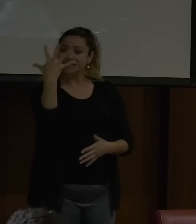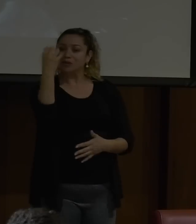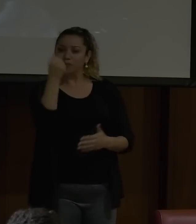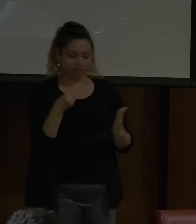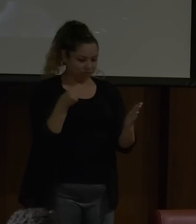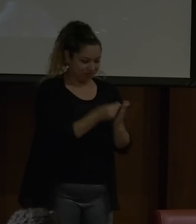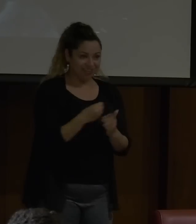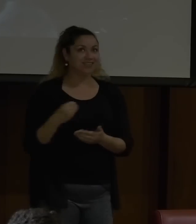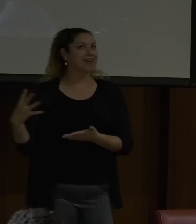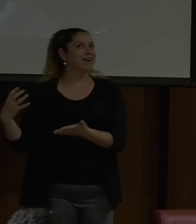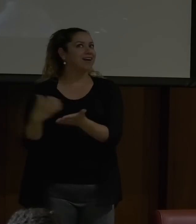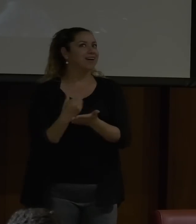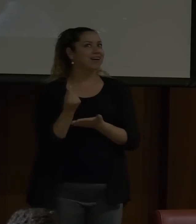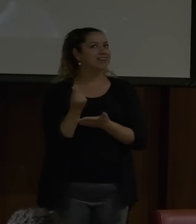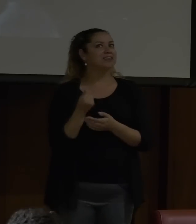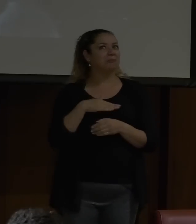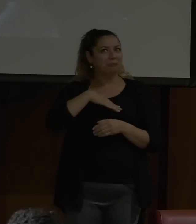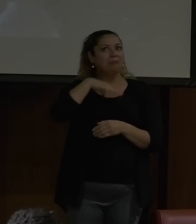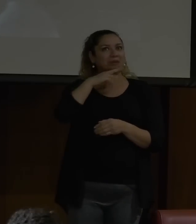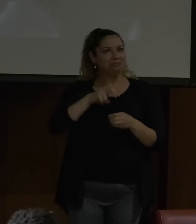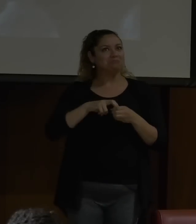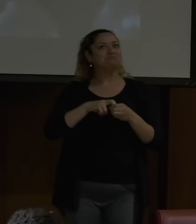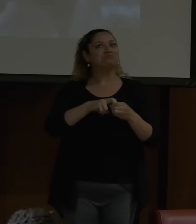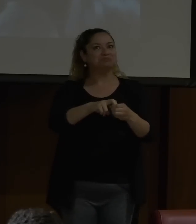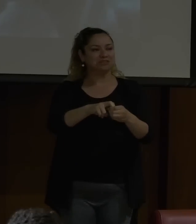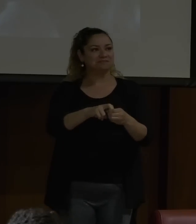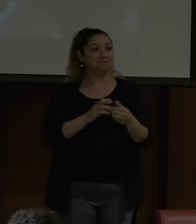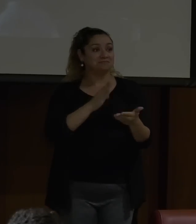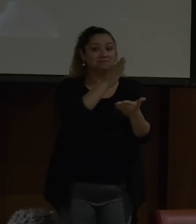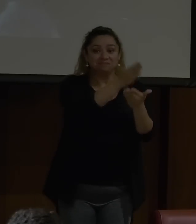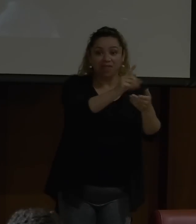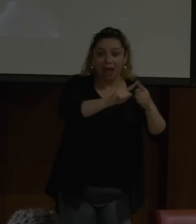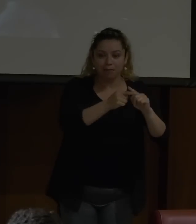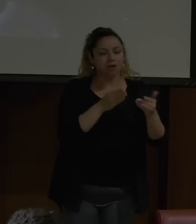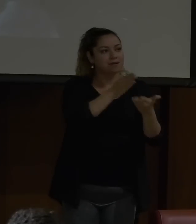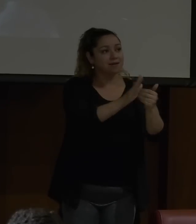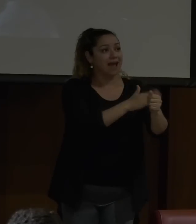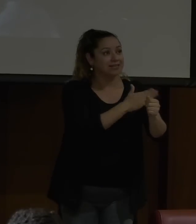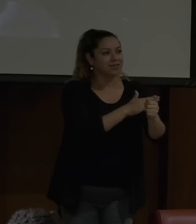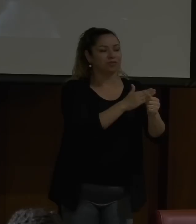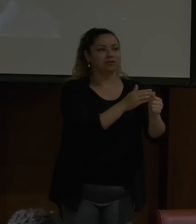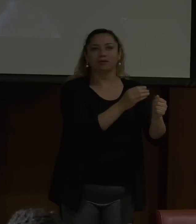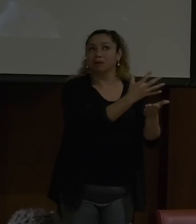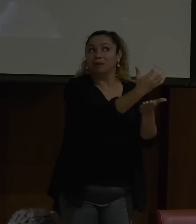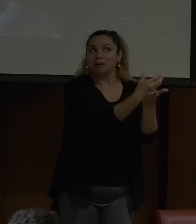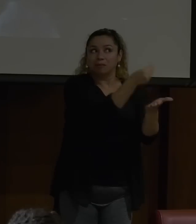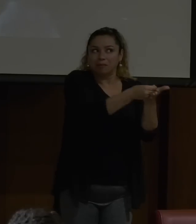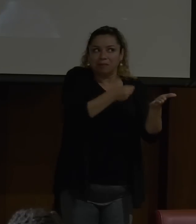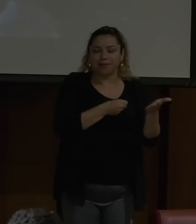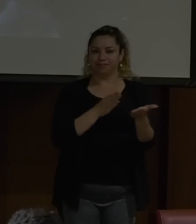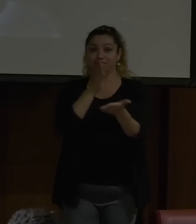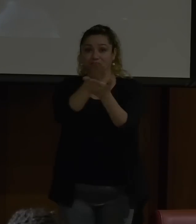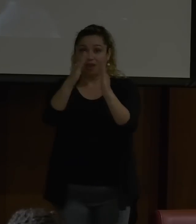el completo para los pasajes. Fue luego a casa de su amiga Juanita, que le dio otros 5 pesos. Y así fue de casa en casa cantándola. Al final